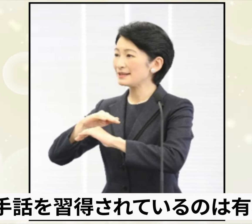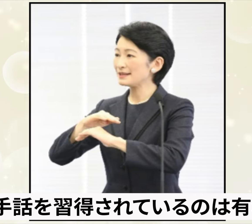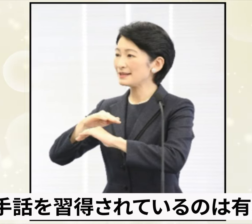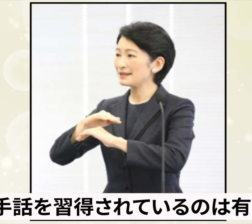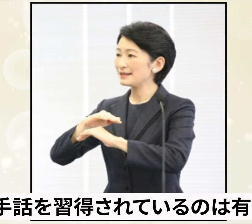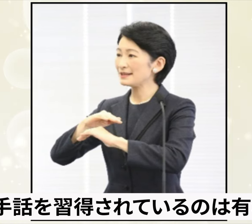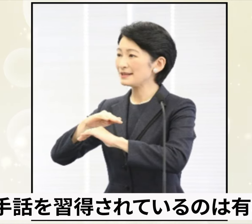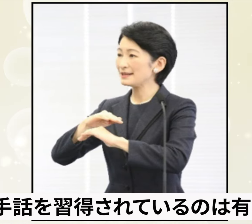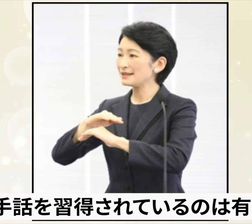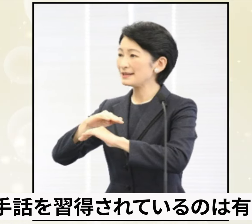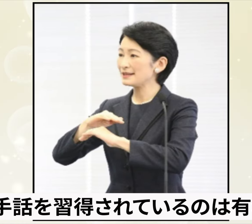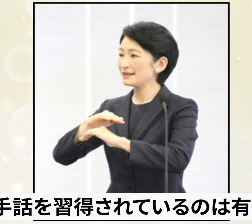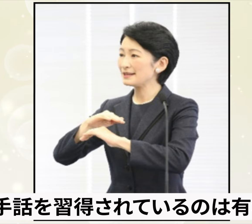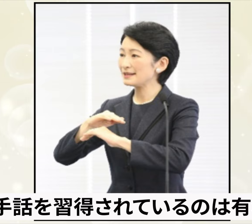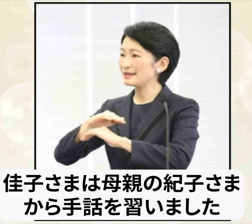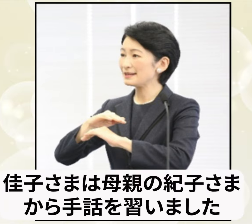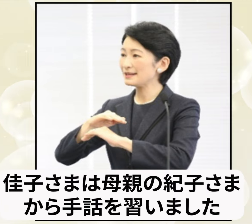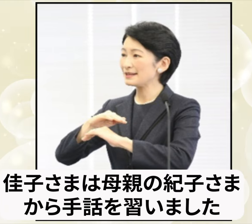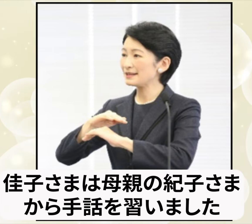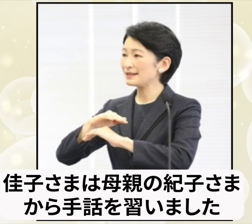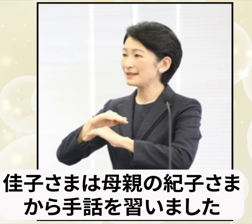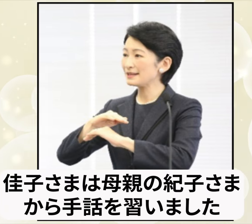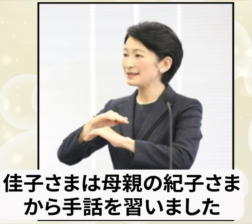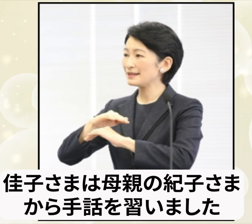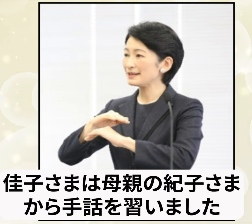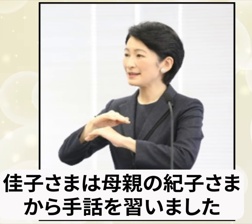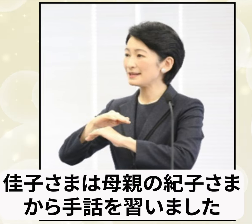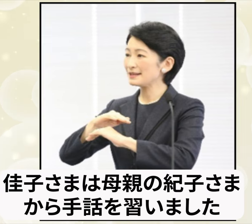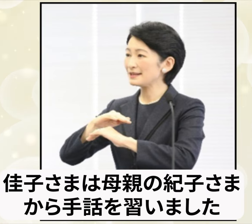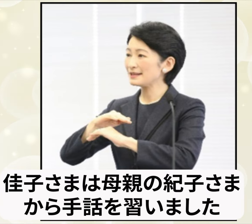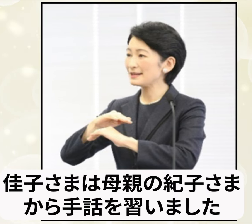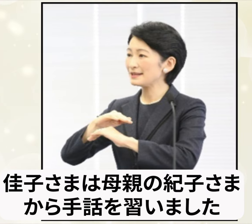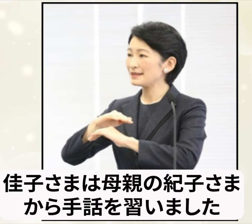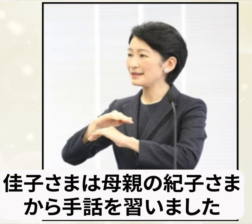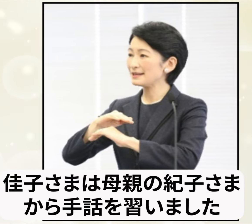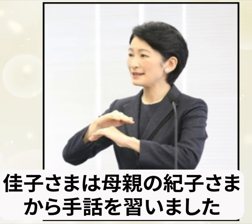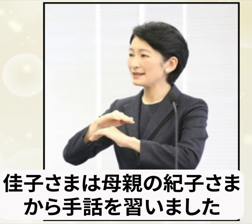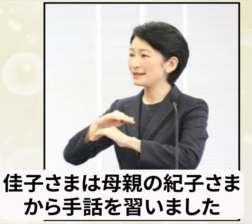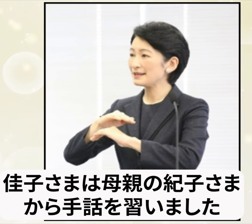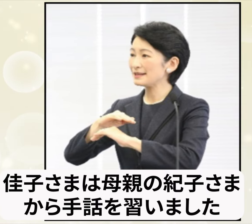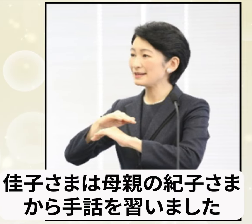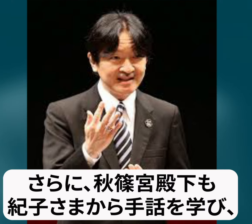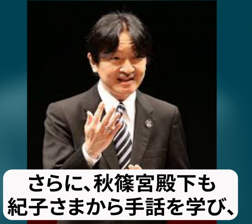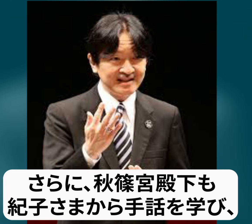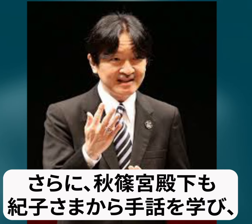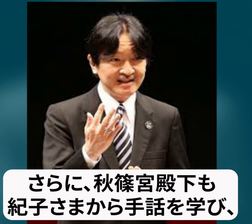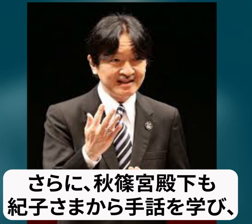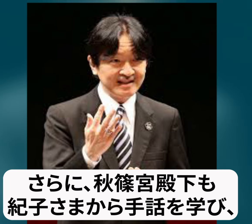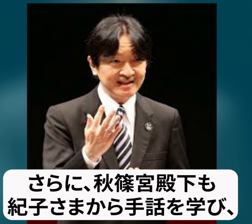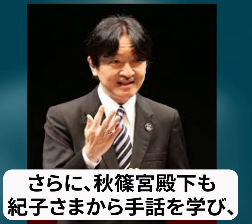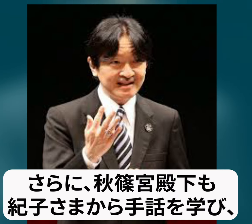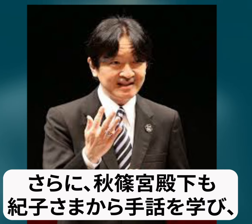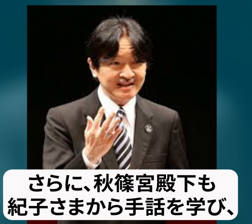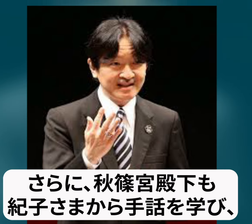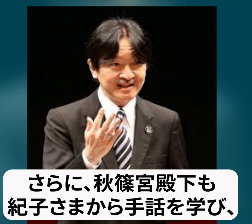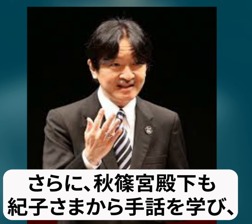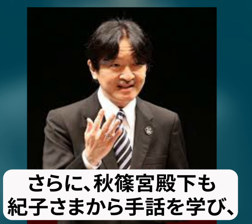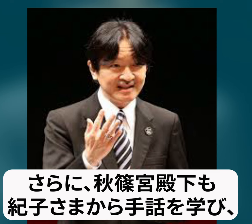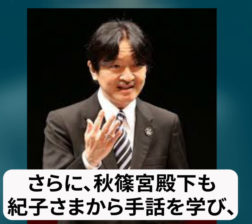のが有名です。佳子さまは母親の紀子さまから手話を習いました。さらに秋篠宮殿